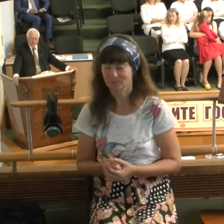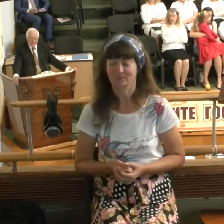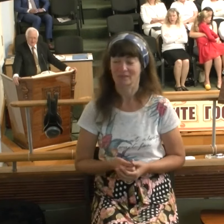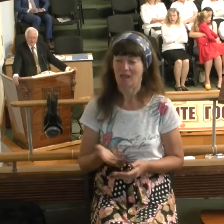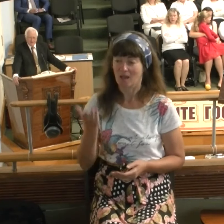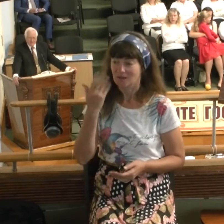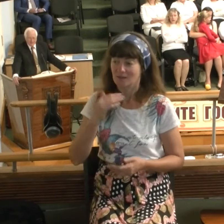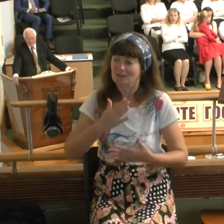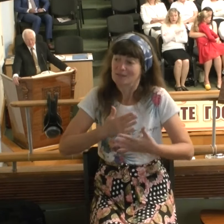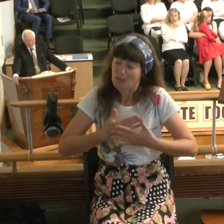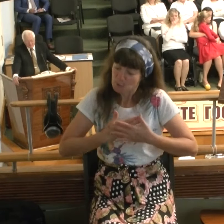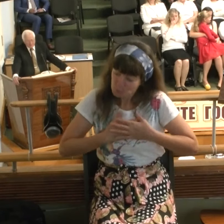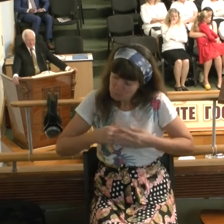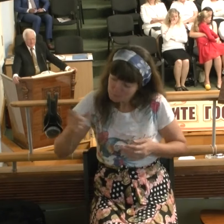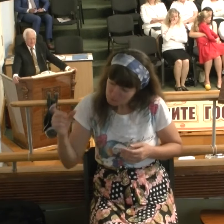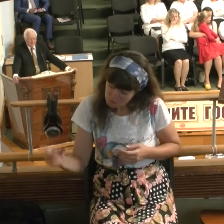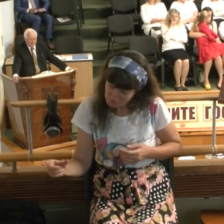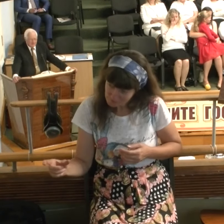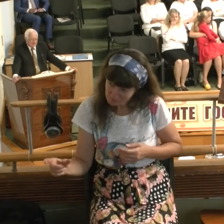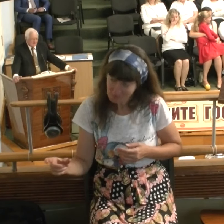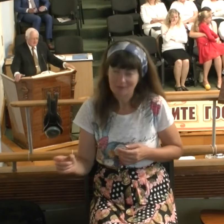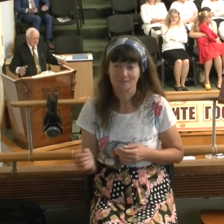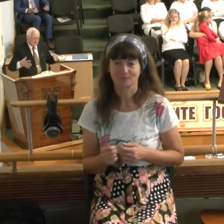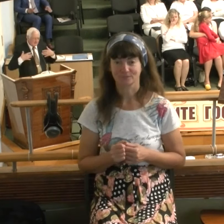любим человека, когда мы